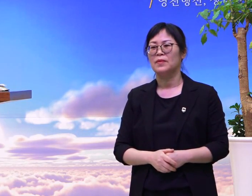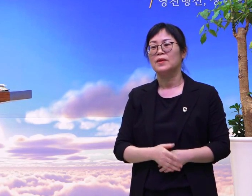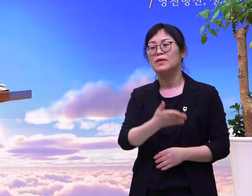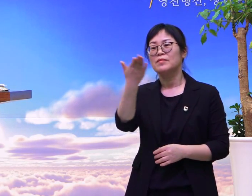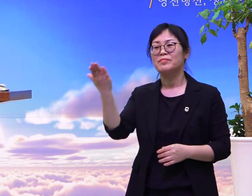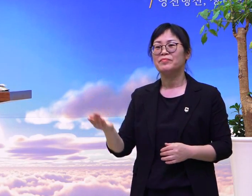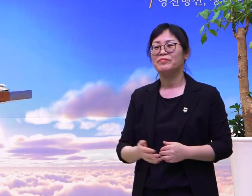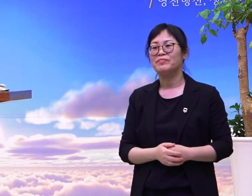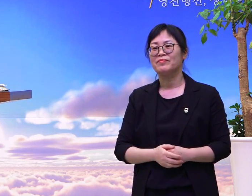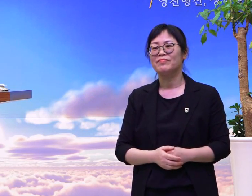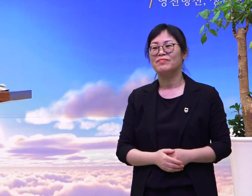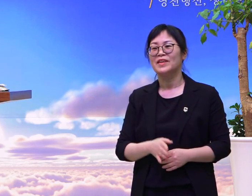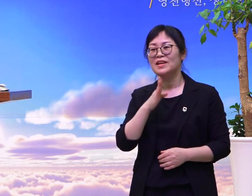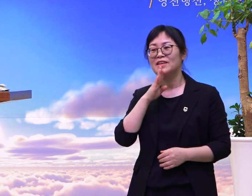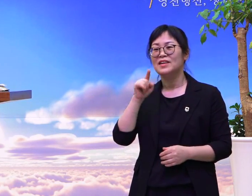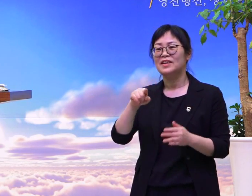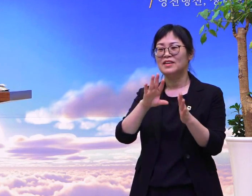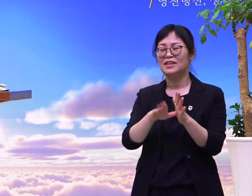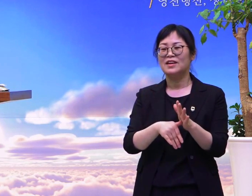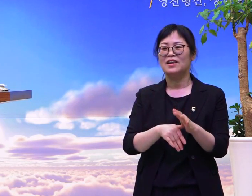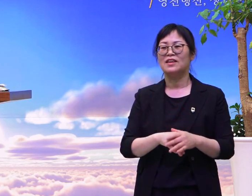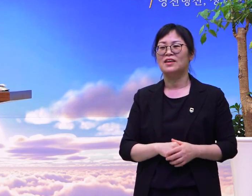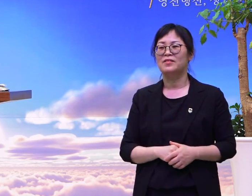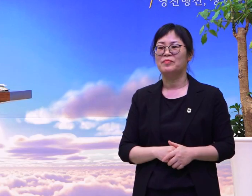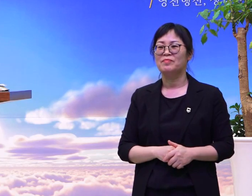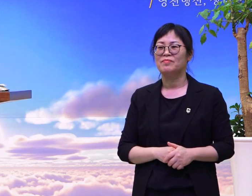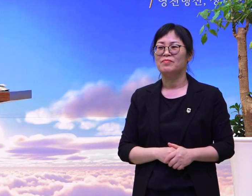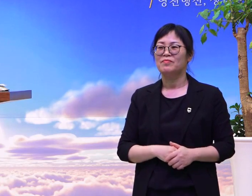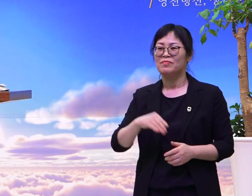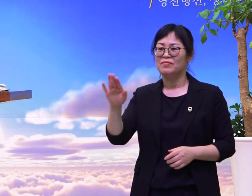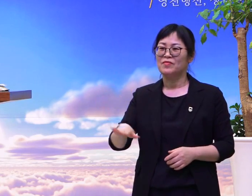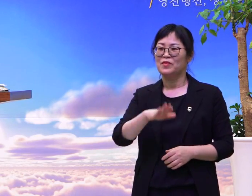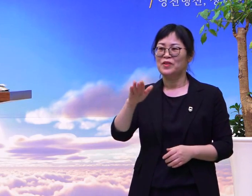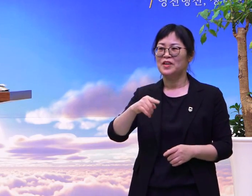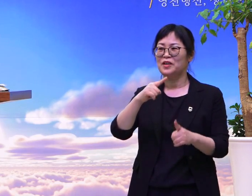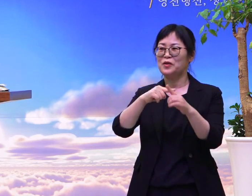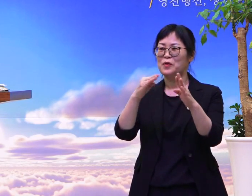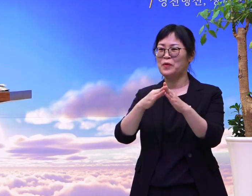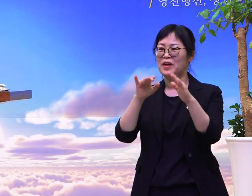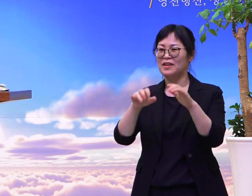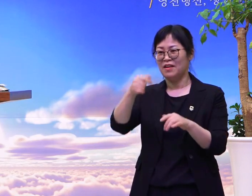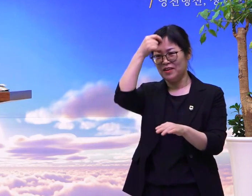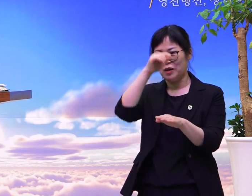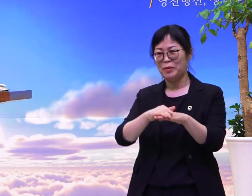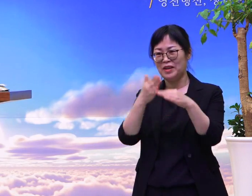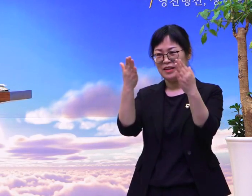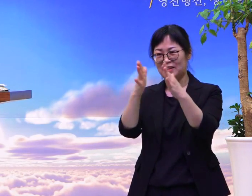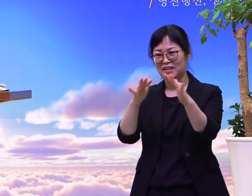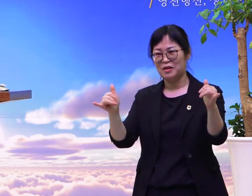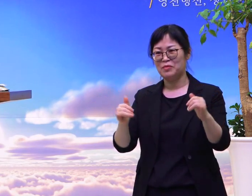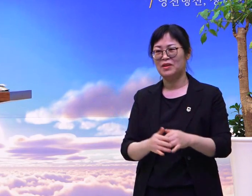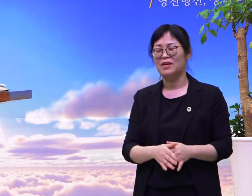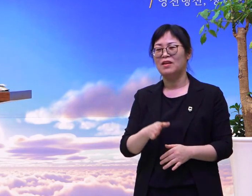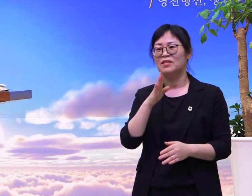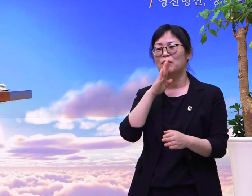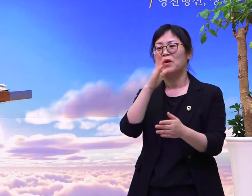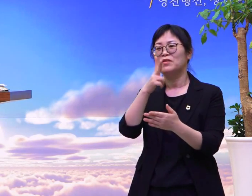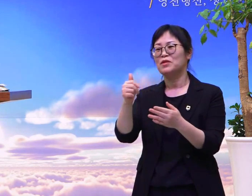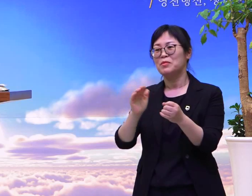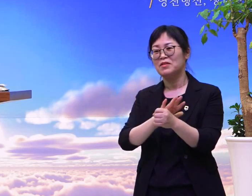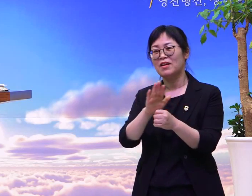여러분, 사실 이 시간에 지금 우리 예배당에 오셔서 예배하시는 분들 정말 주님을 사랑하고